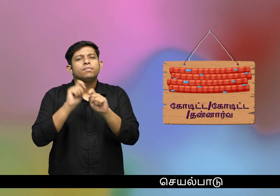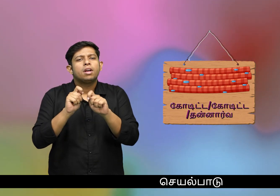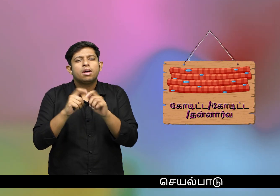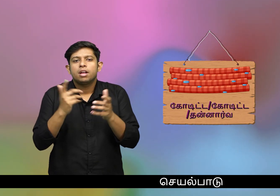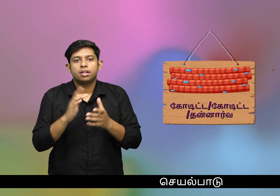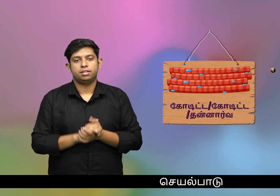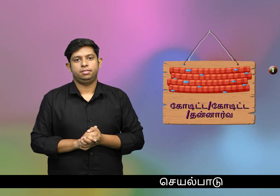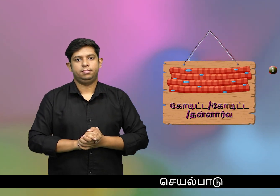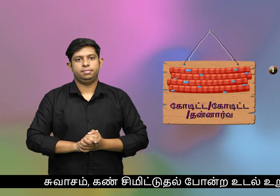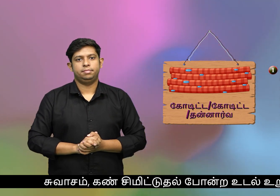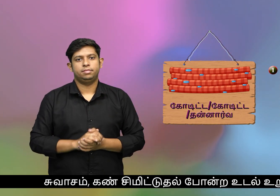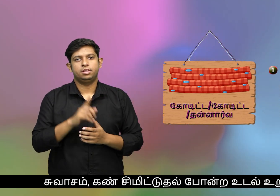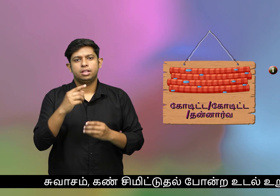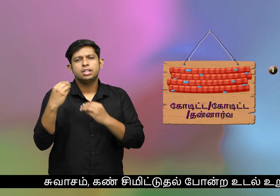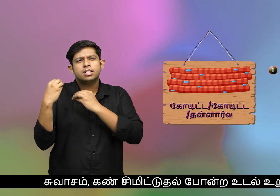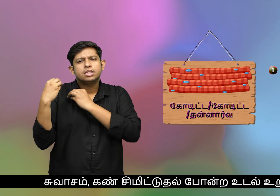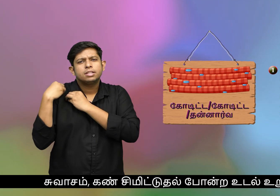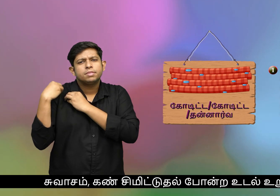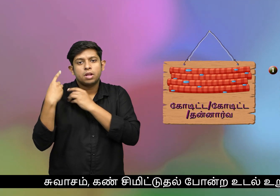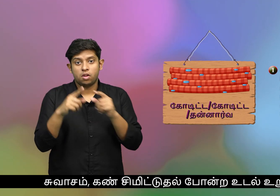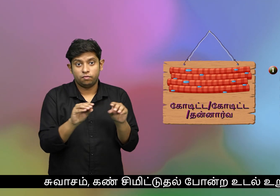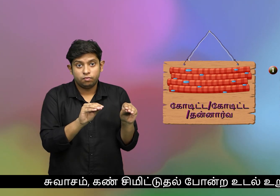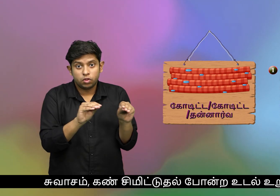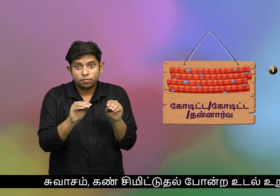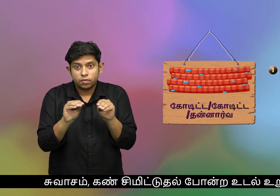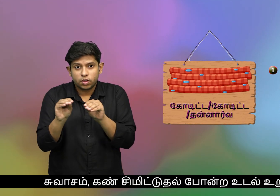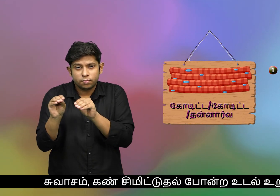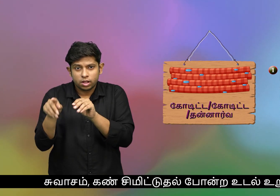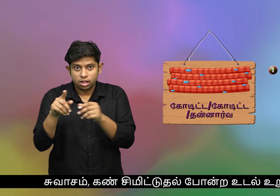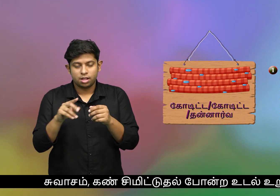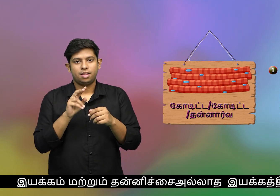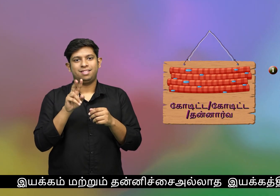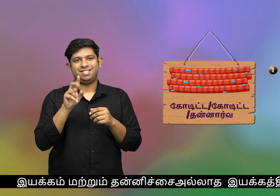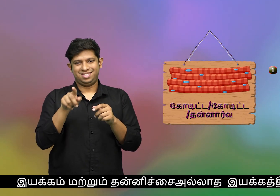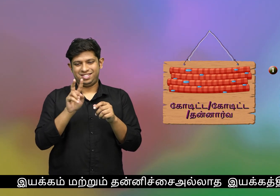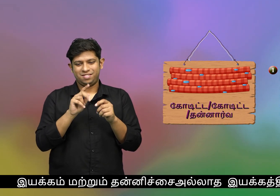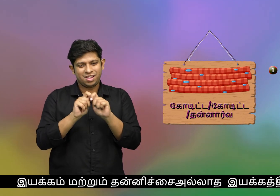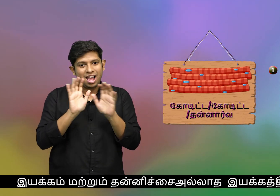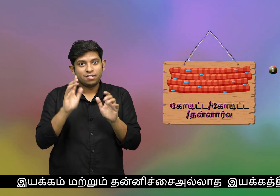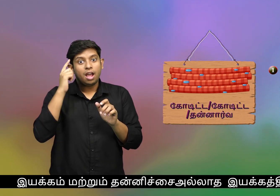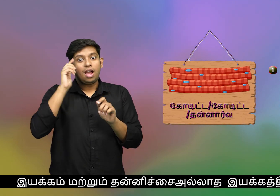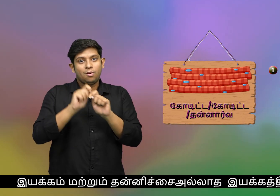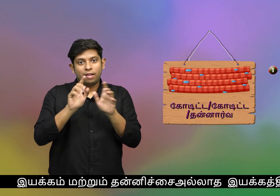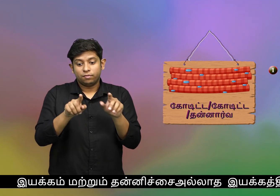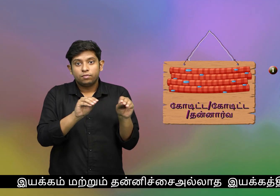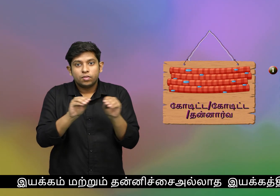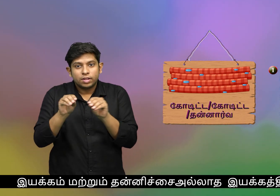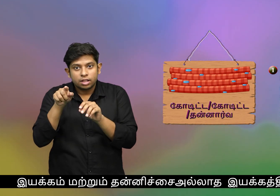செயல்பாடு. சுவாசம், கண் சிமிட்டுதல் போன்ற உடல் உறுப்புகளின் இயக்கம் மற்றும் தன்னிச்சை அல்லாத இயக்கத்திற்கு